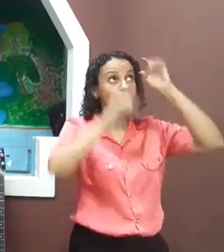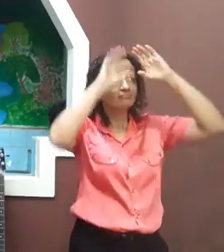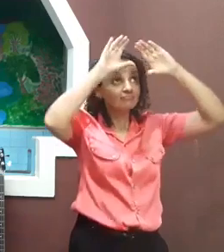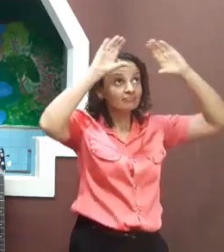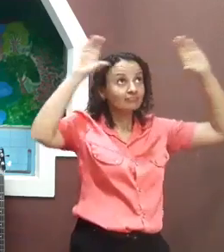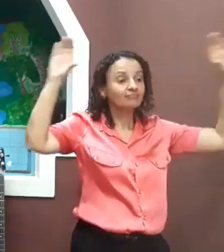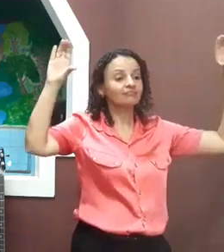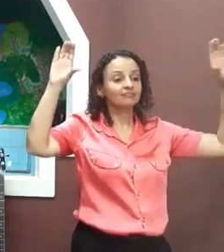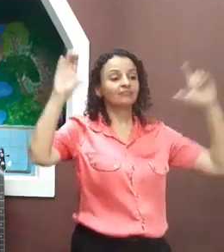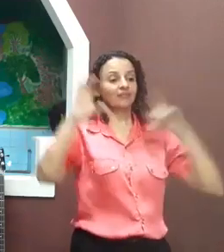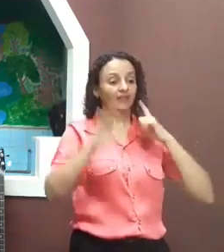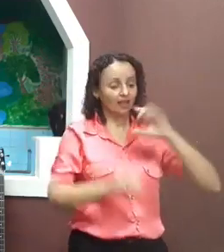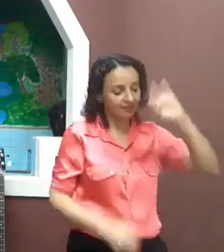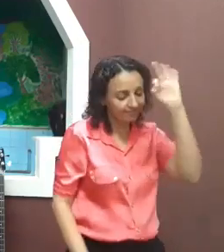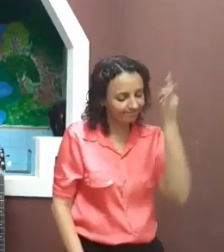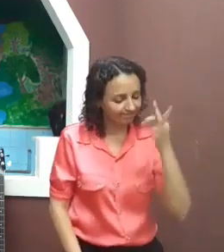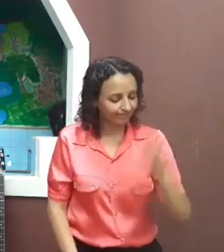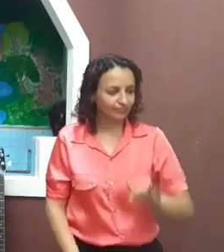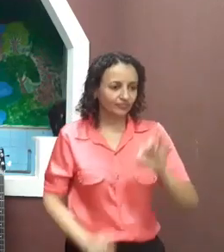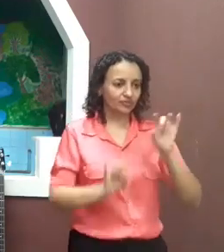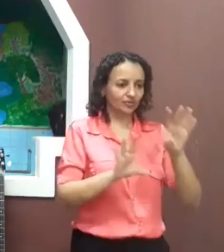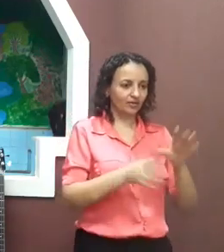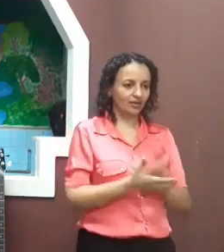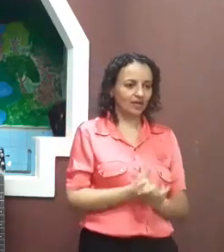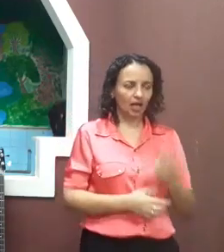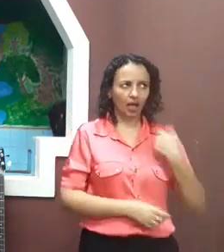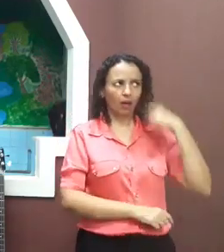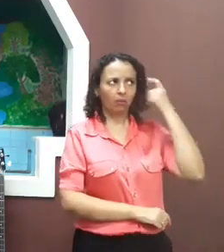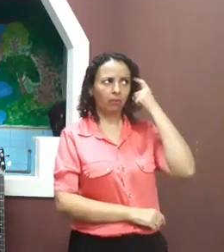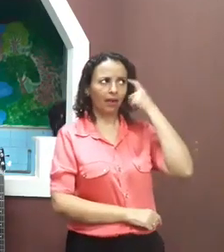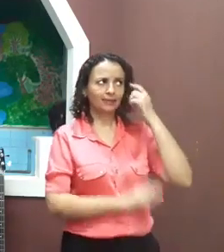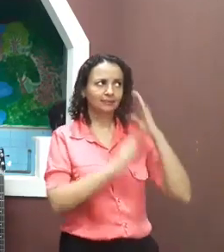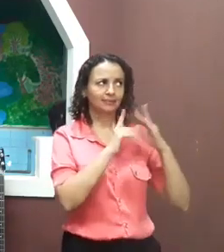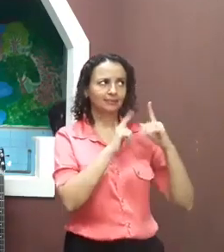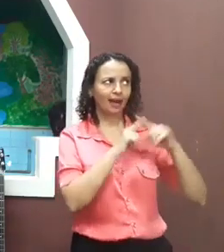É só do céu. Ah, pastor, pensei que era batista. Não, não é.